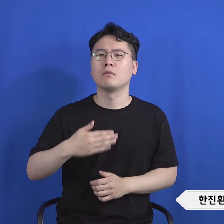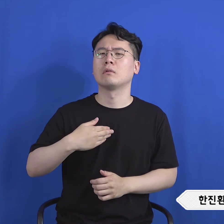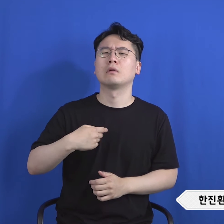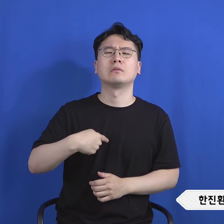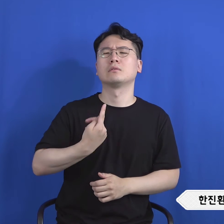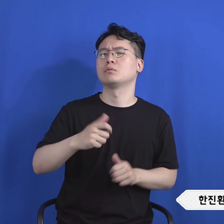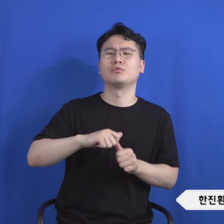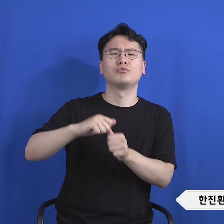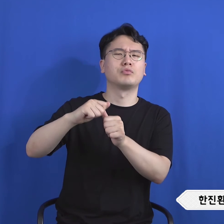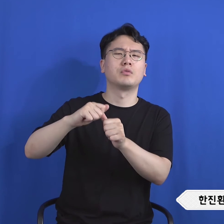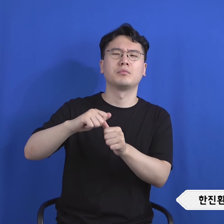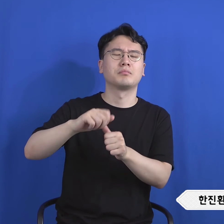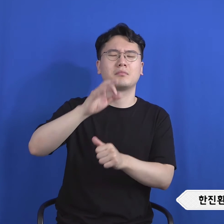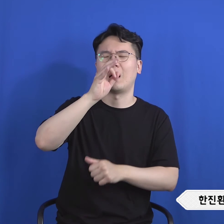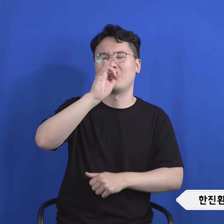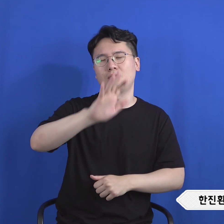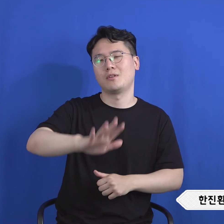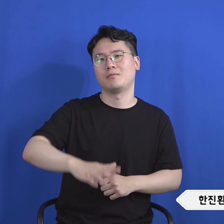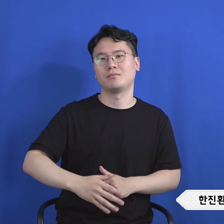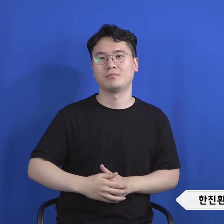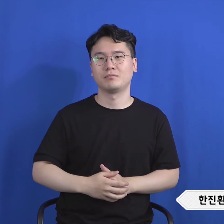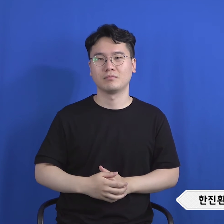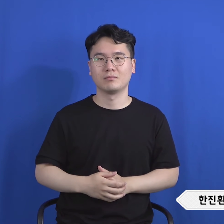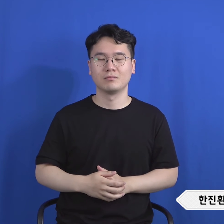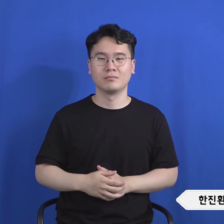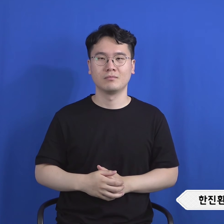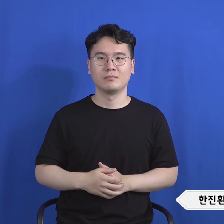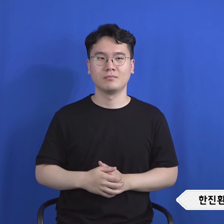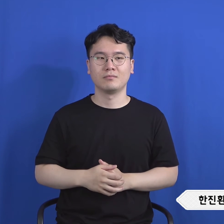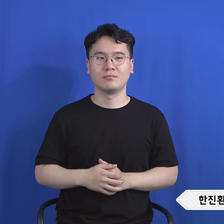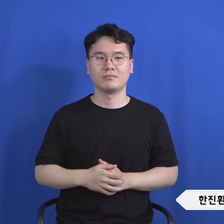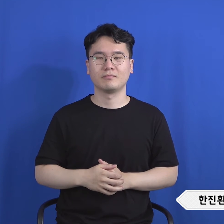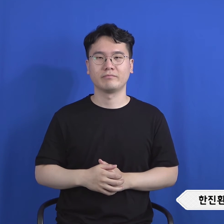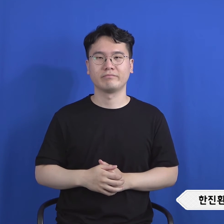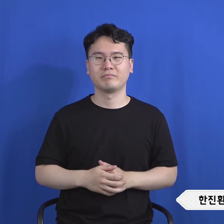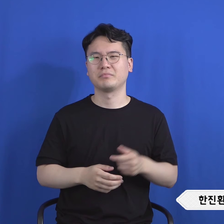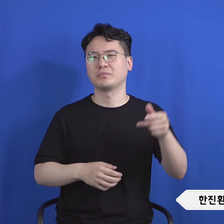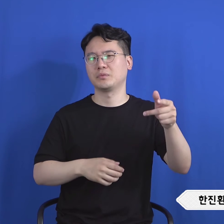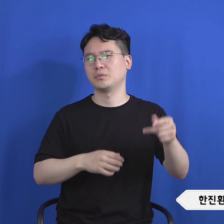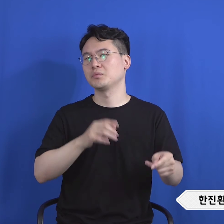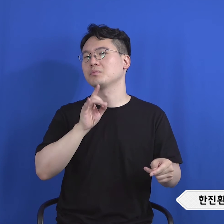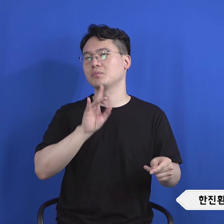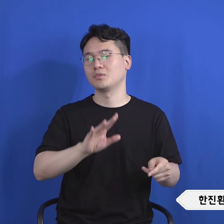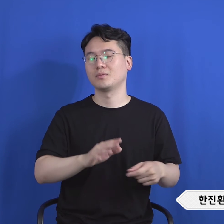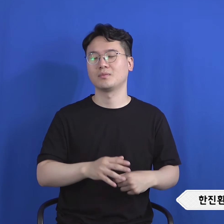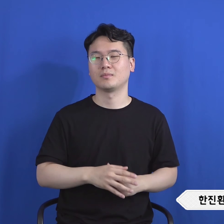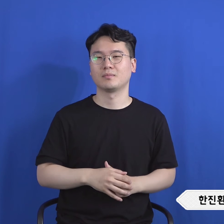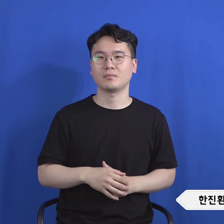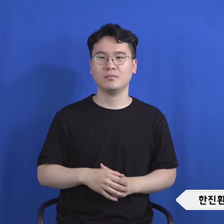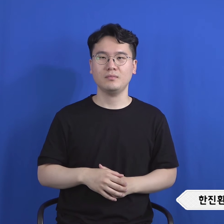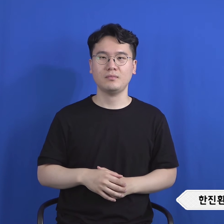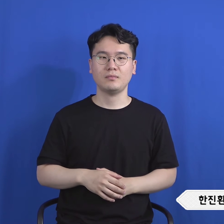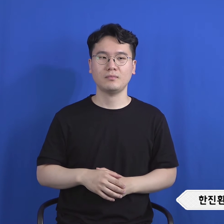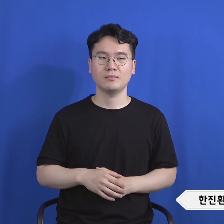있습니까? 스카이가 우리 생명을 구원할 수 있습니까? 턱도 없는 일입니다. 똥일 뿐입니다.